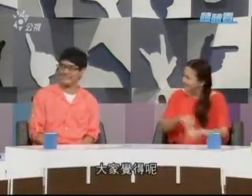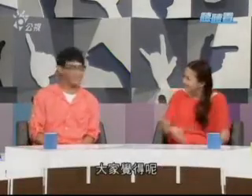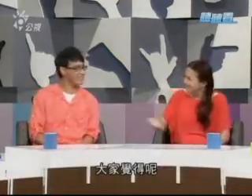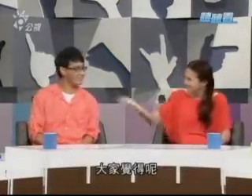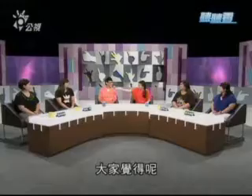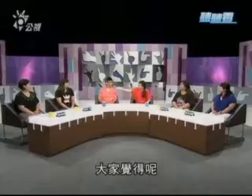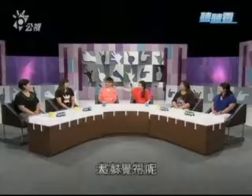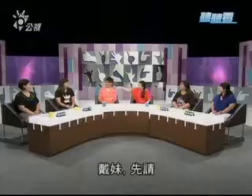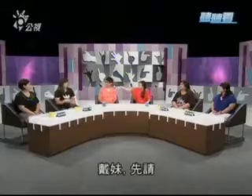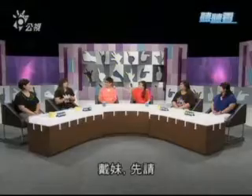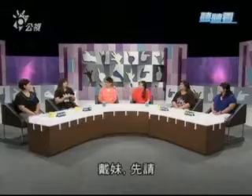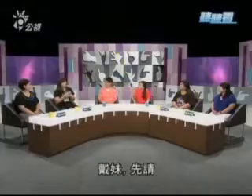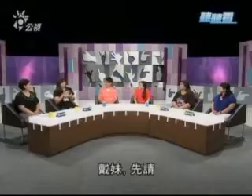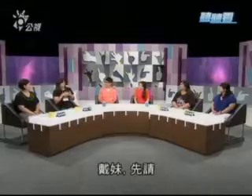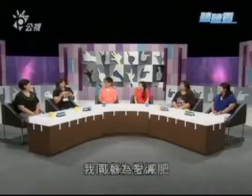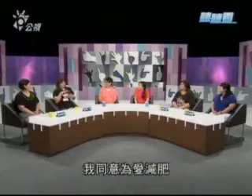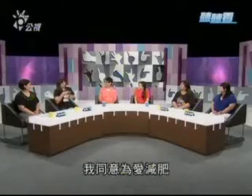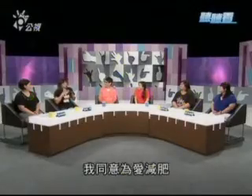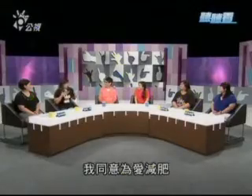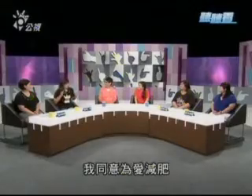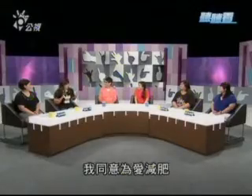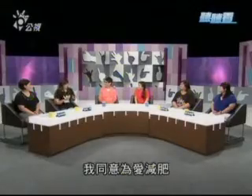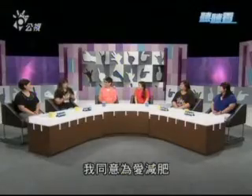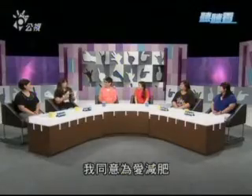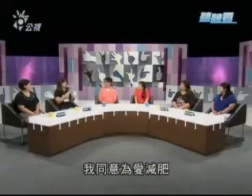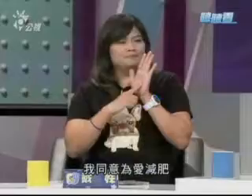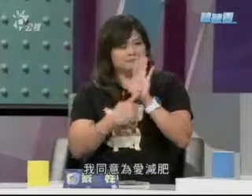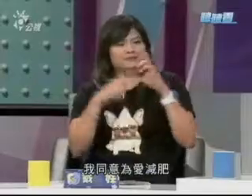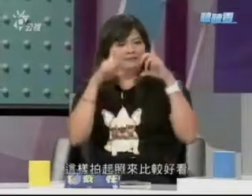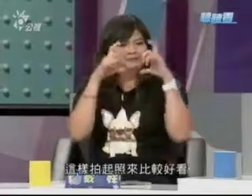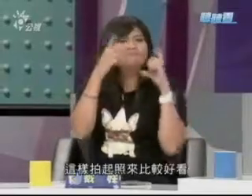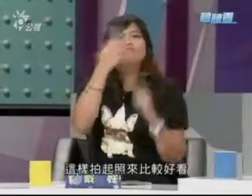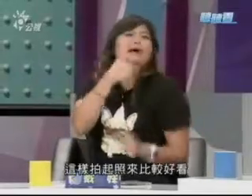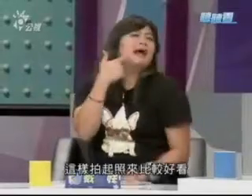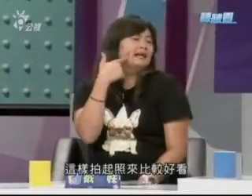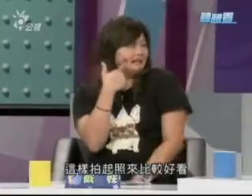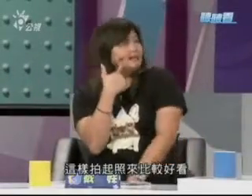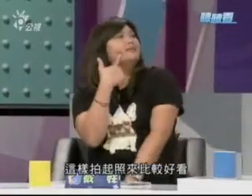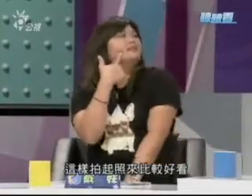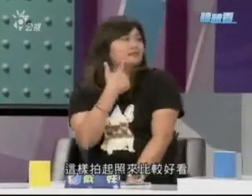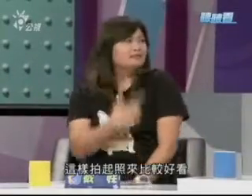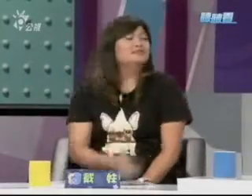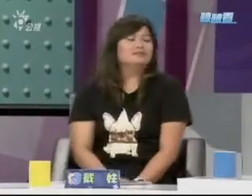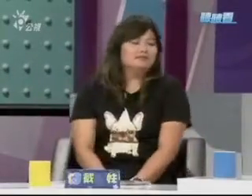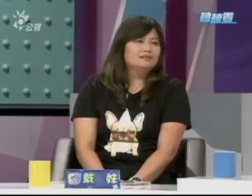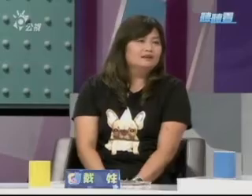呢？戴妹先请。 我同意为爱减肥，这样拍起照来比较好看。 啊，